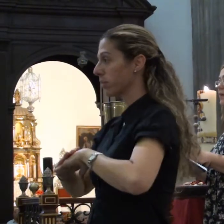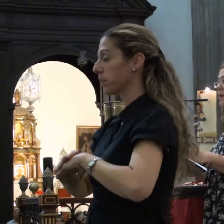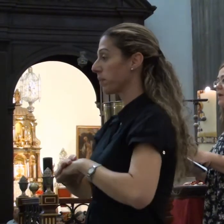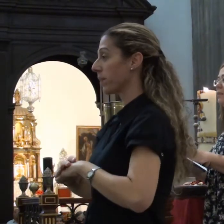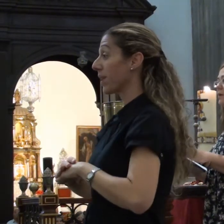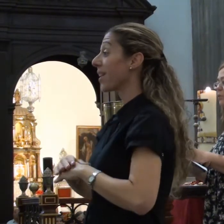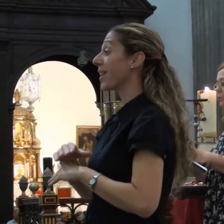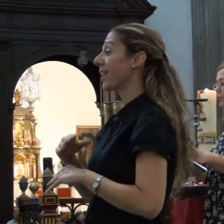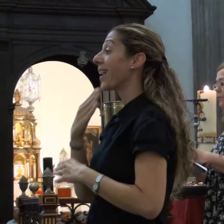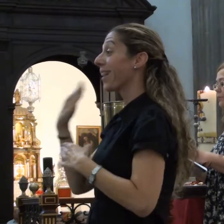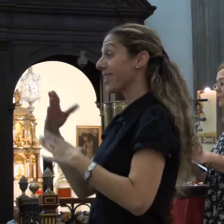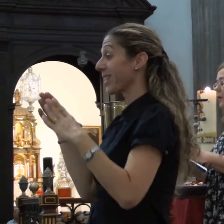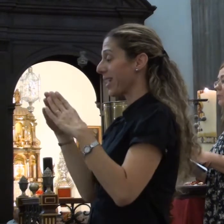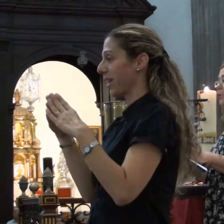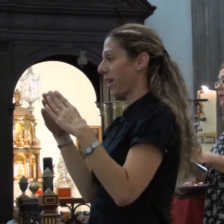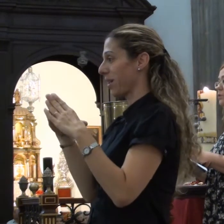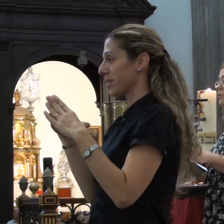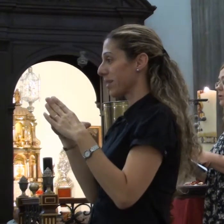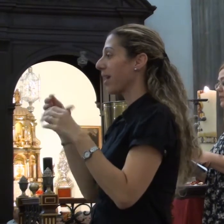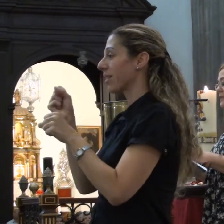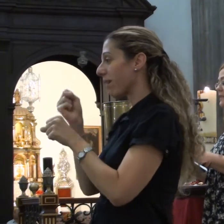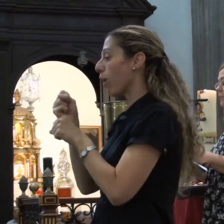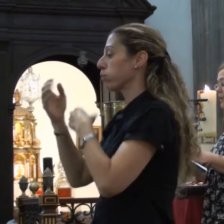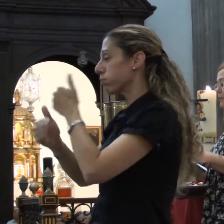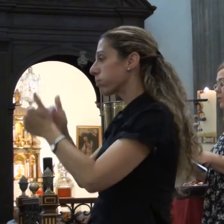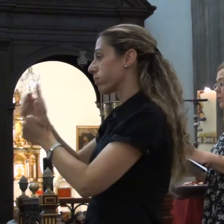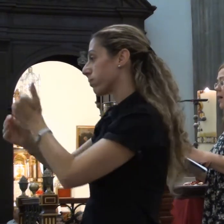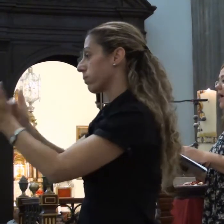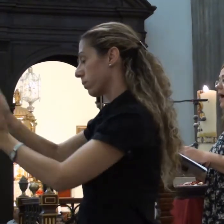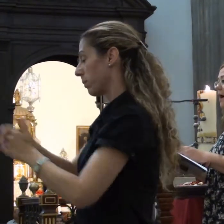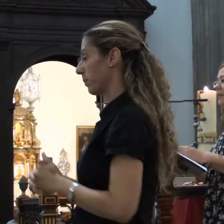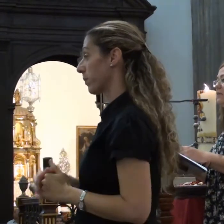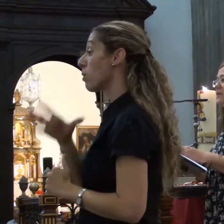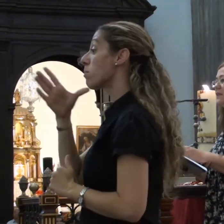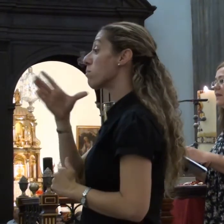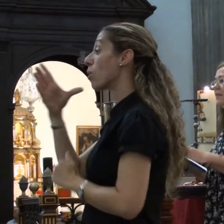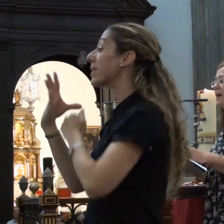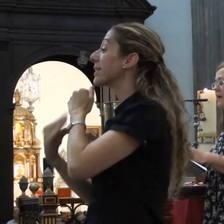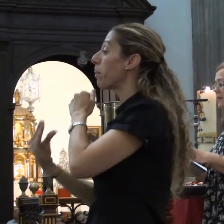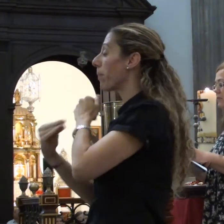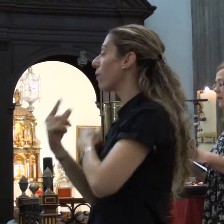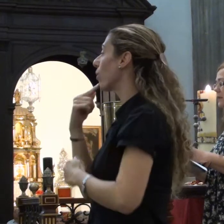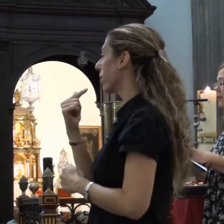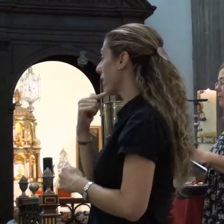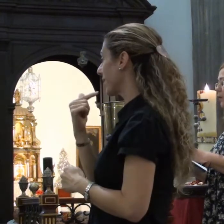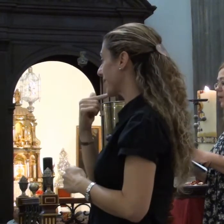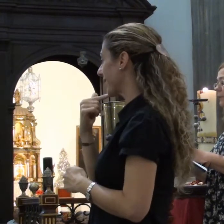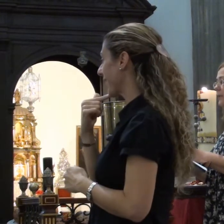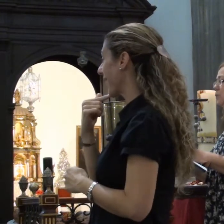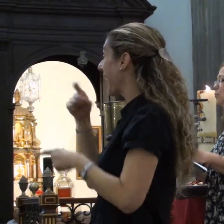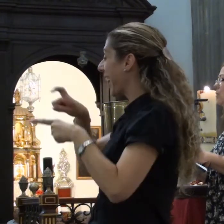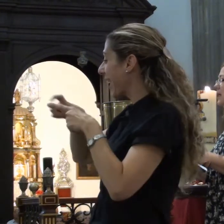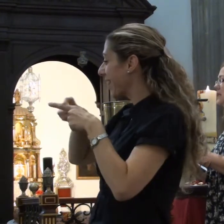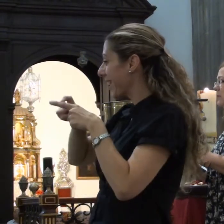a través de ella del mundo por eso dice San Pablo Hay diversidad de carismas pero